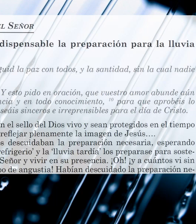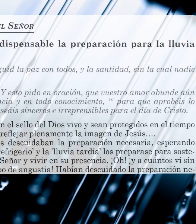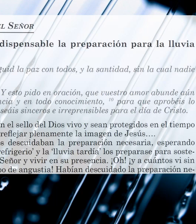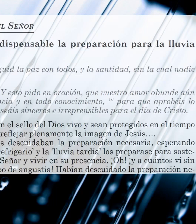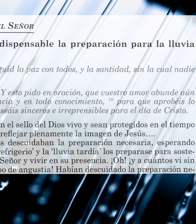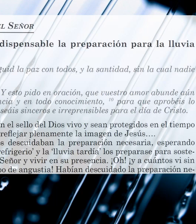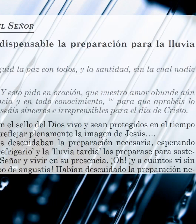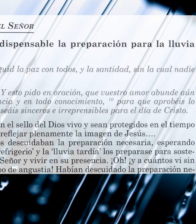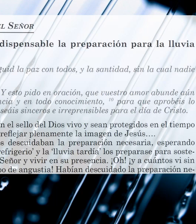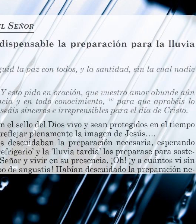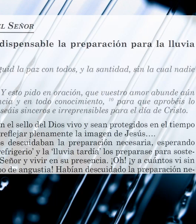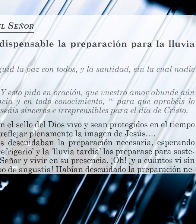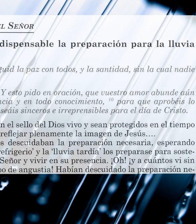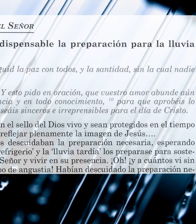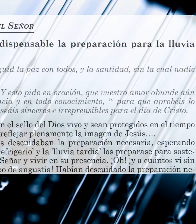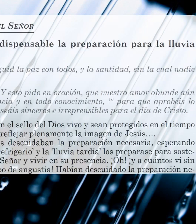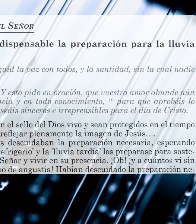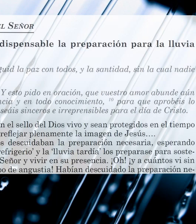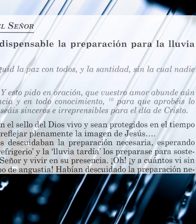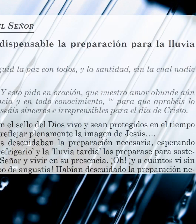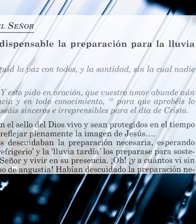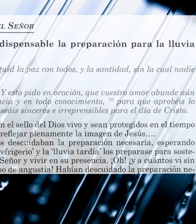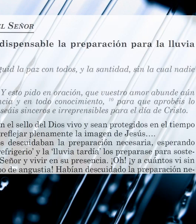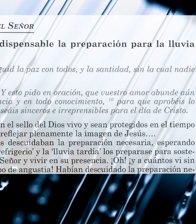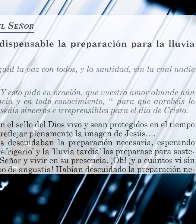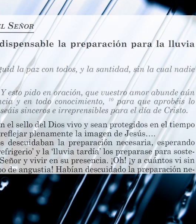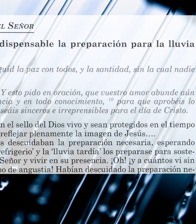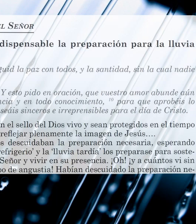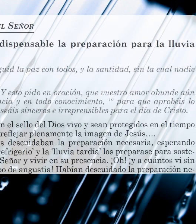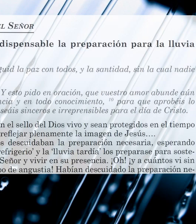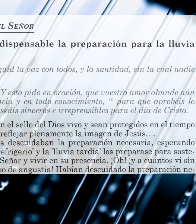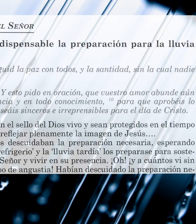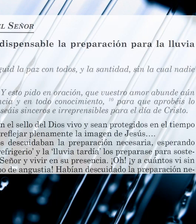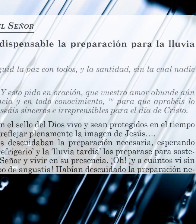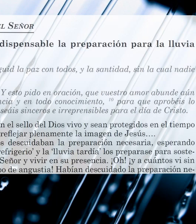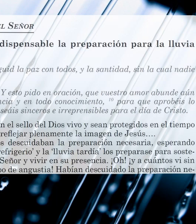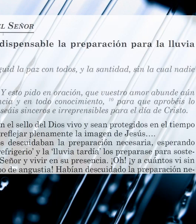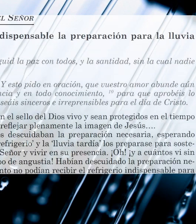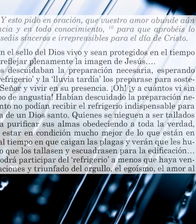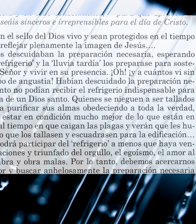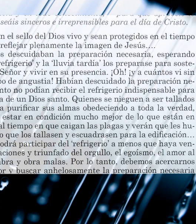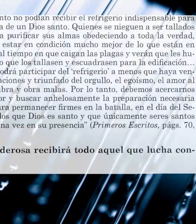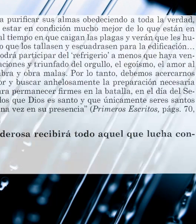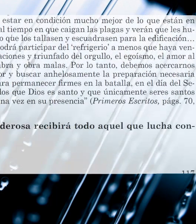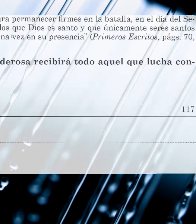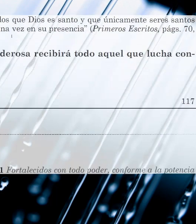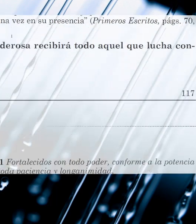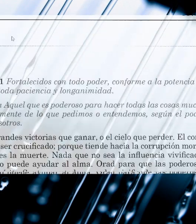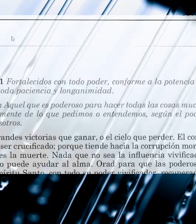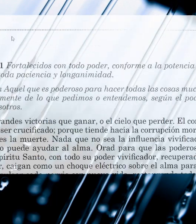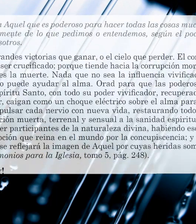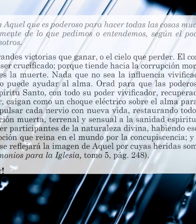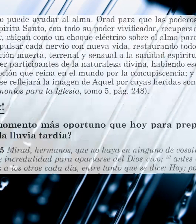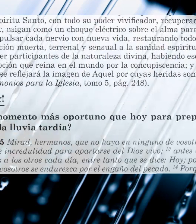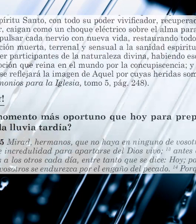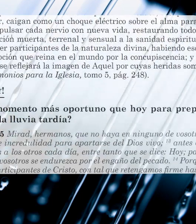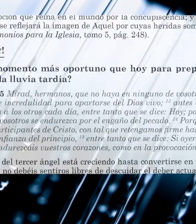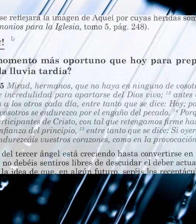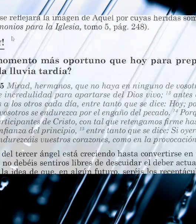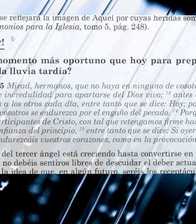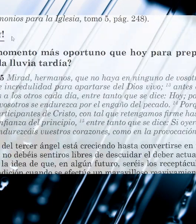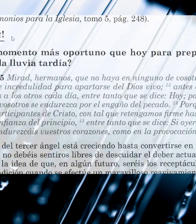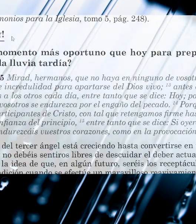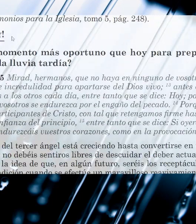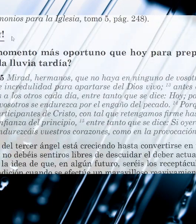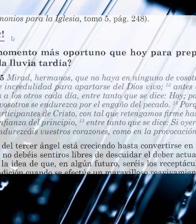ayudar para que la venida sea más pronto. Siguiendo más adelante, vamos a ver la última parte de la lección